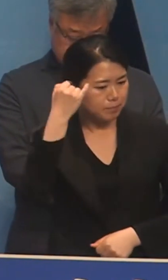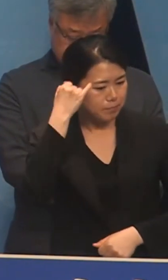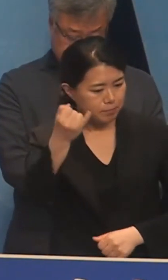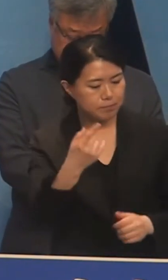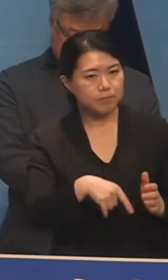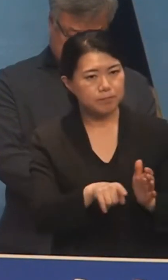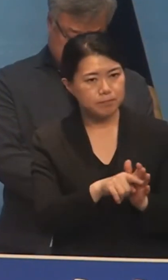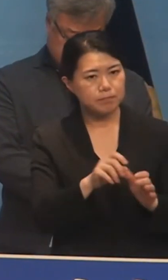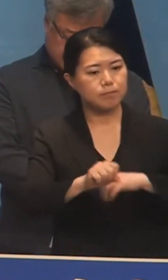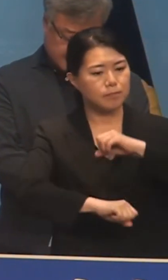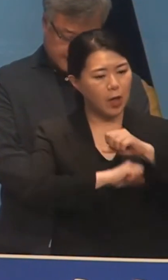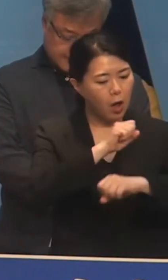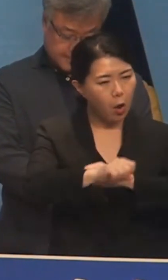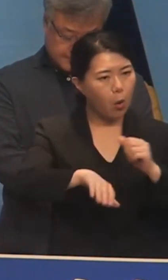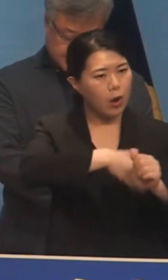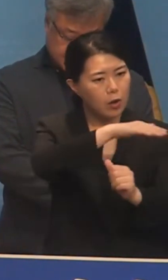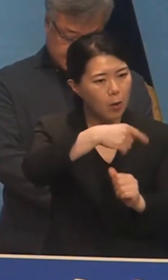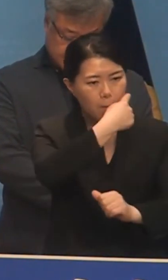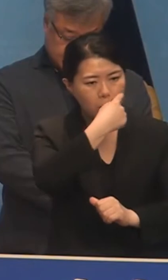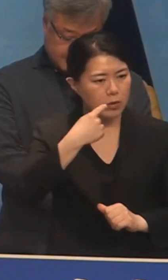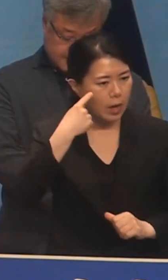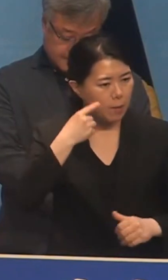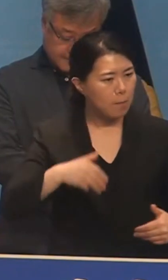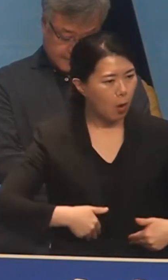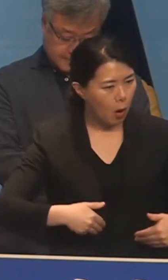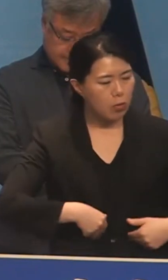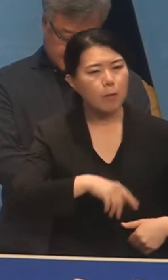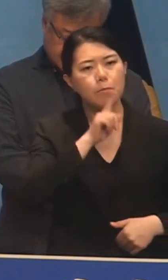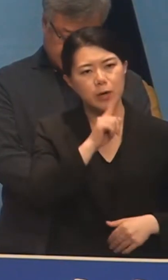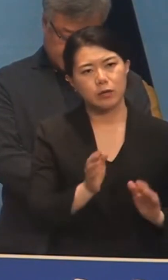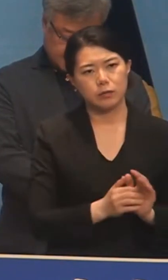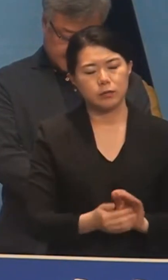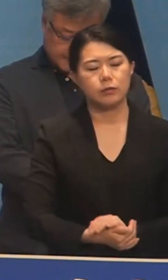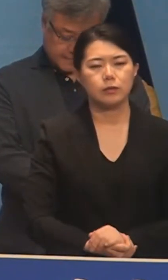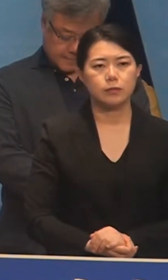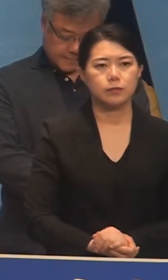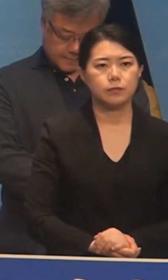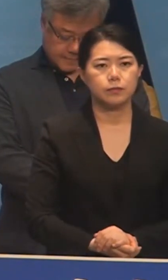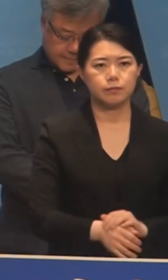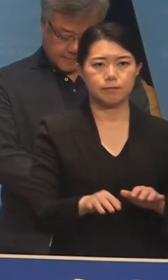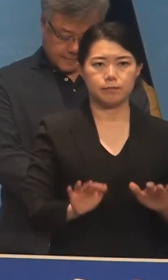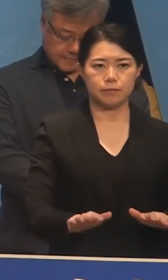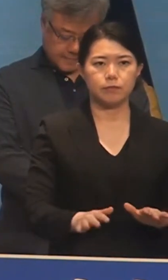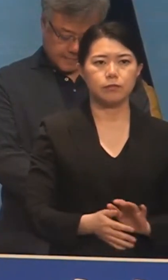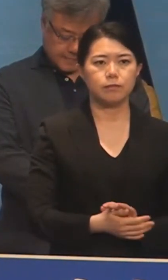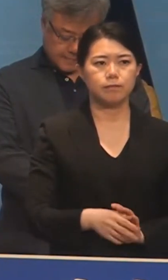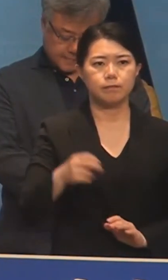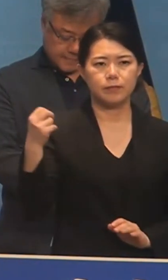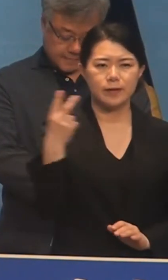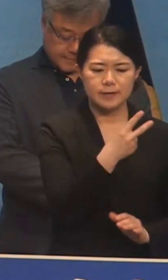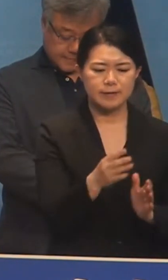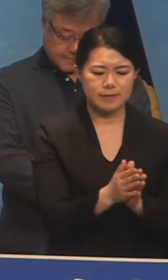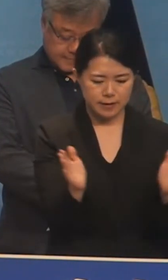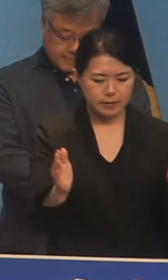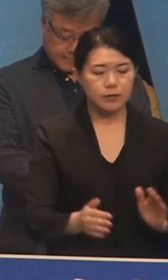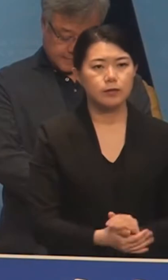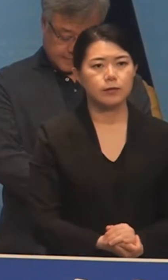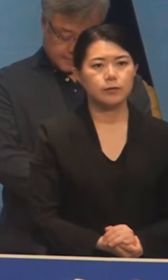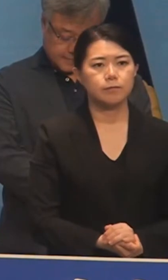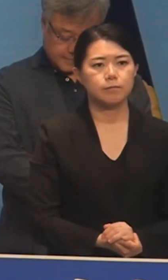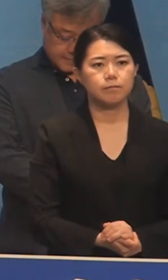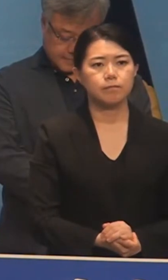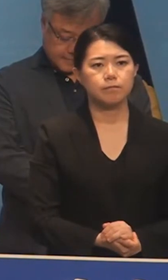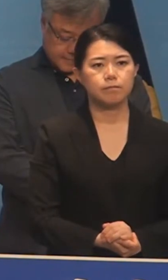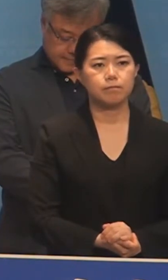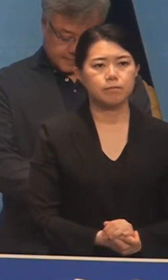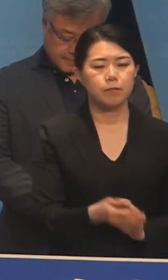있는 자율적인 환경이 보장되어야 한다고 강조했습니다. 이제 다시 시작할 때입니다.